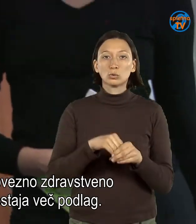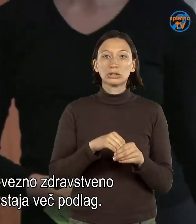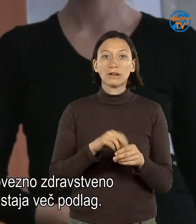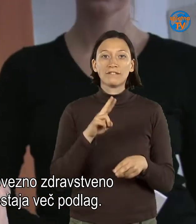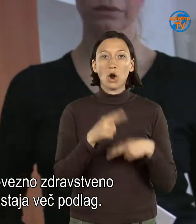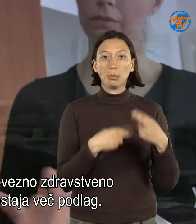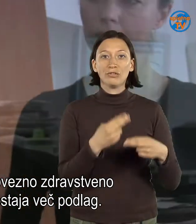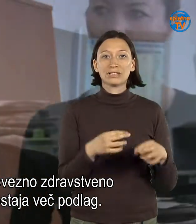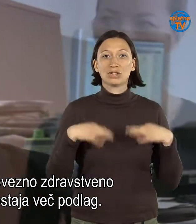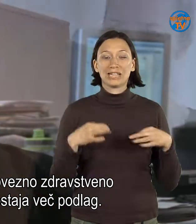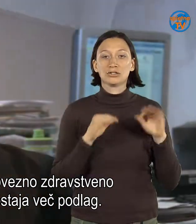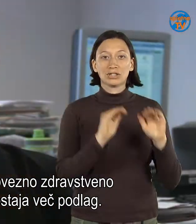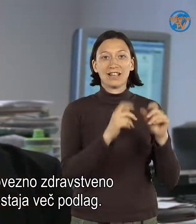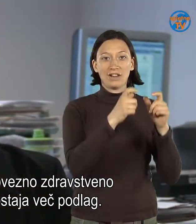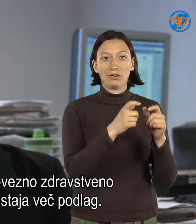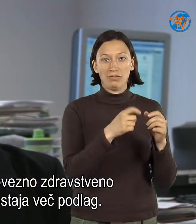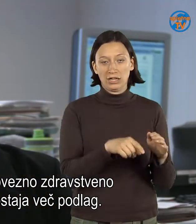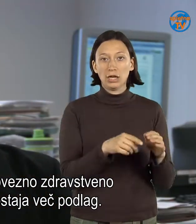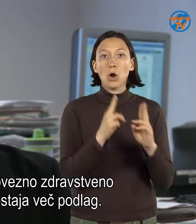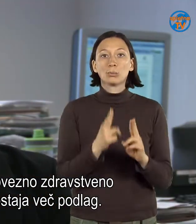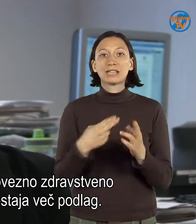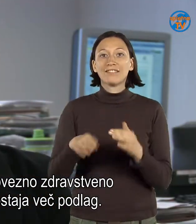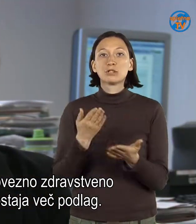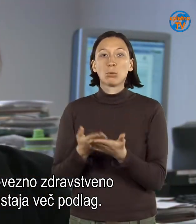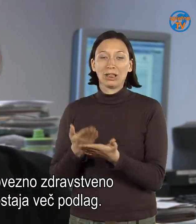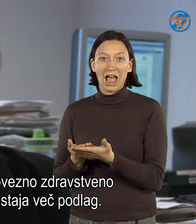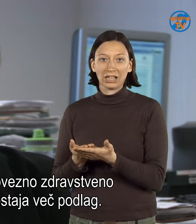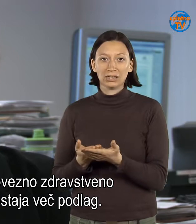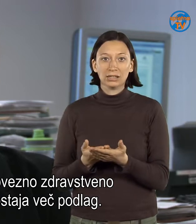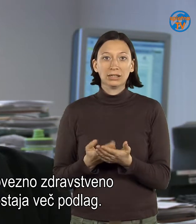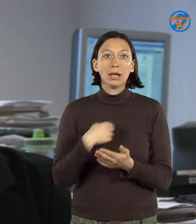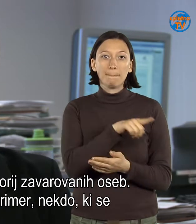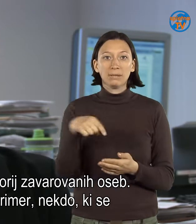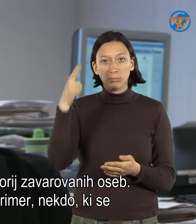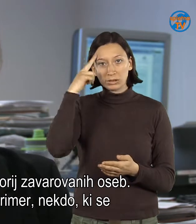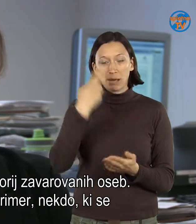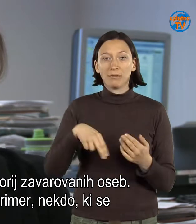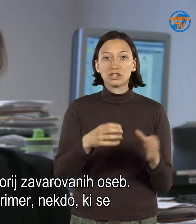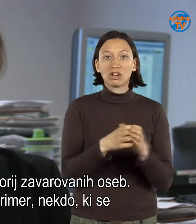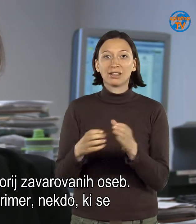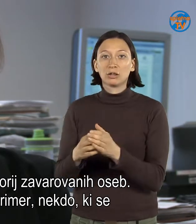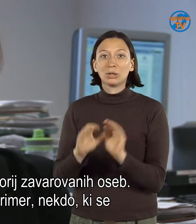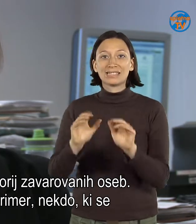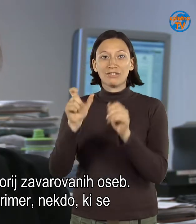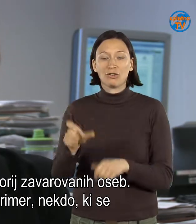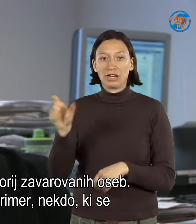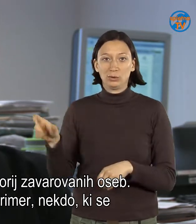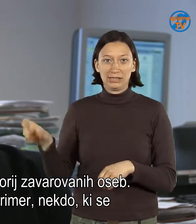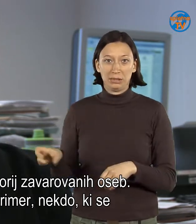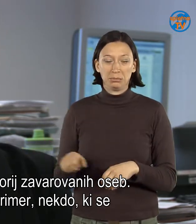Za vključitev v obvezno zdravstveno zavarovanje obstaja več podlag. Mi poznamo več kategorij zavarovanih